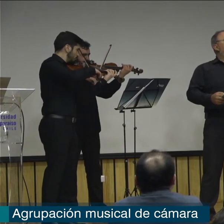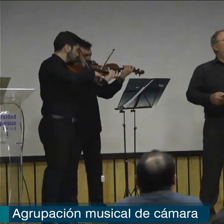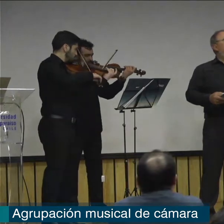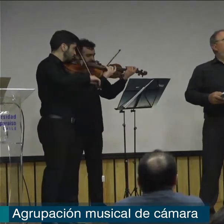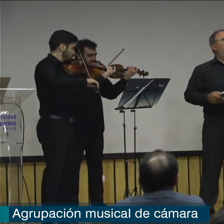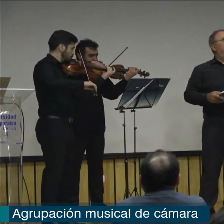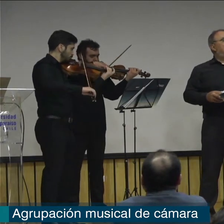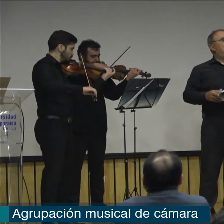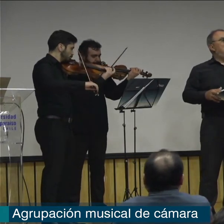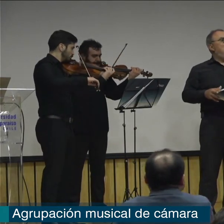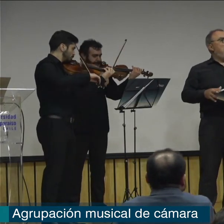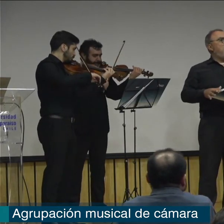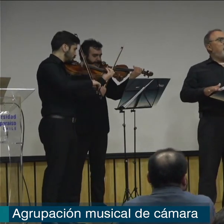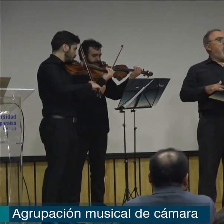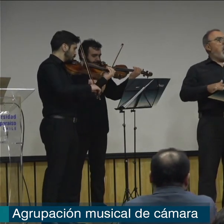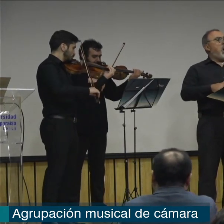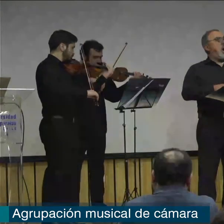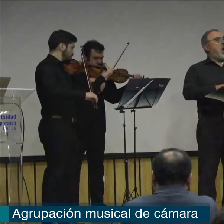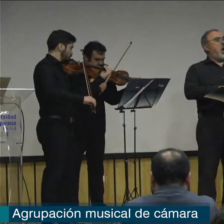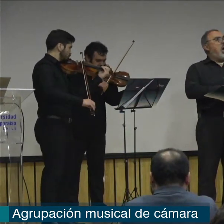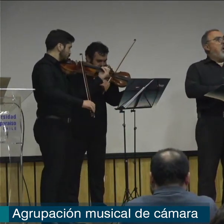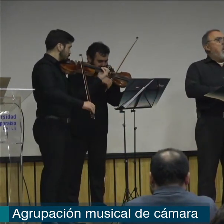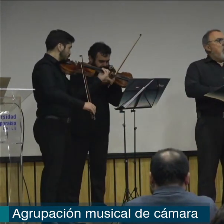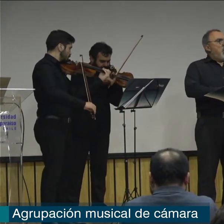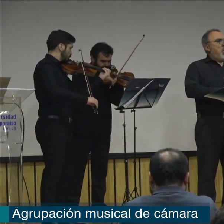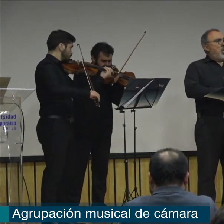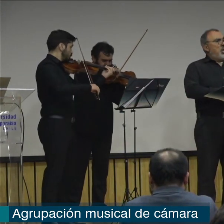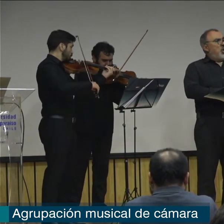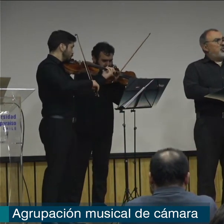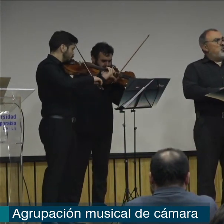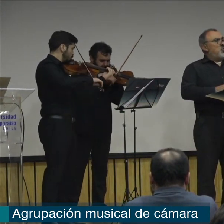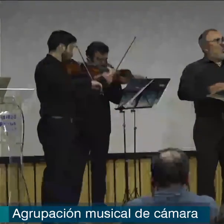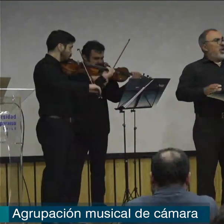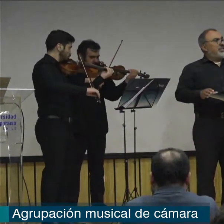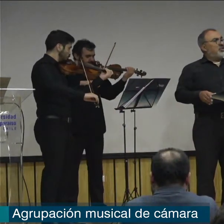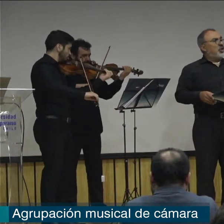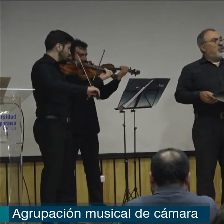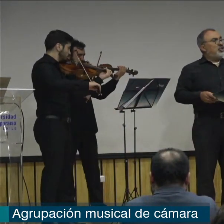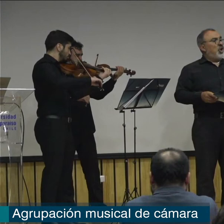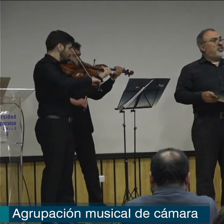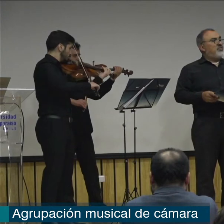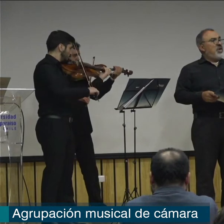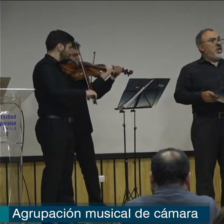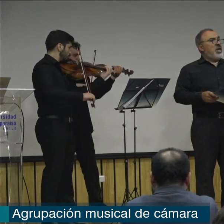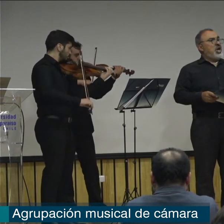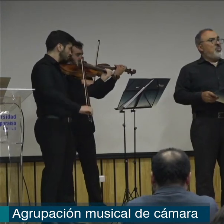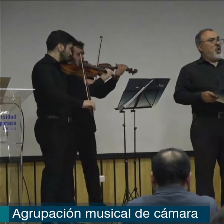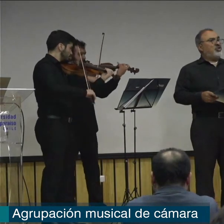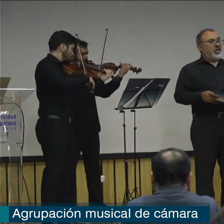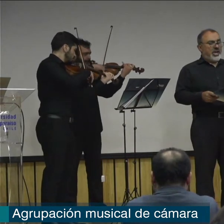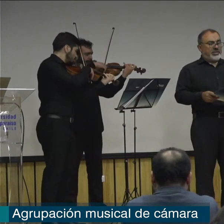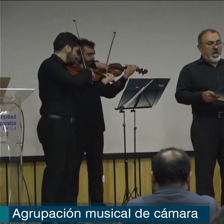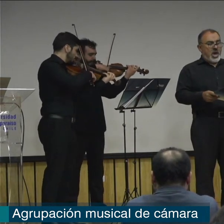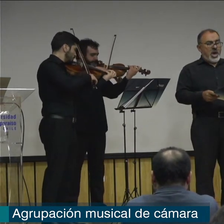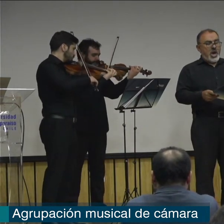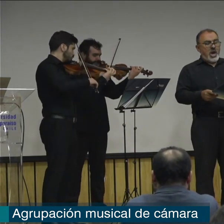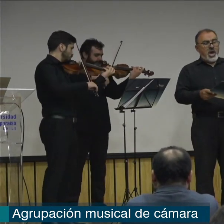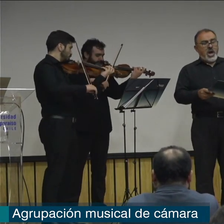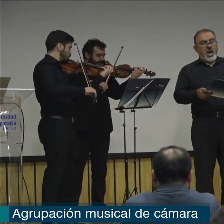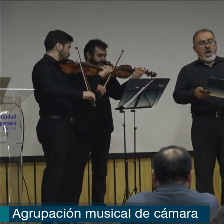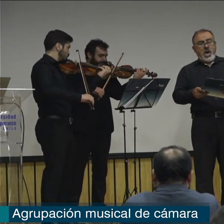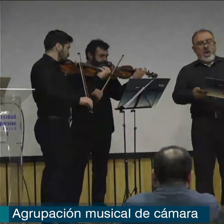de la noble siembra en los nuestros demos